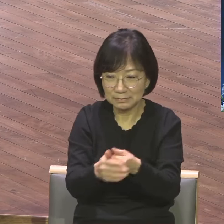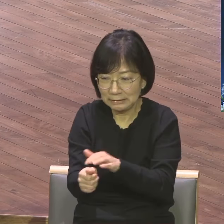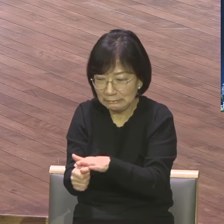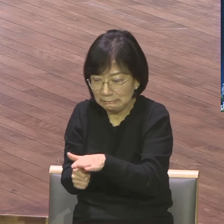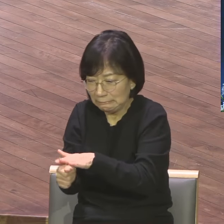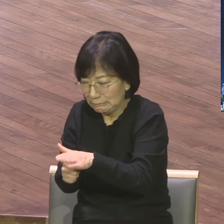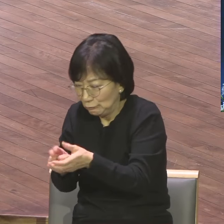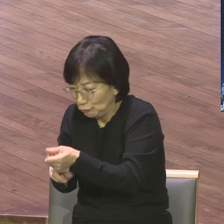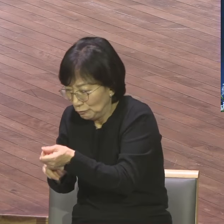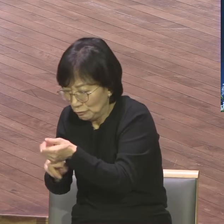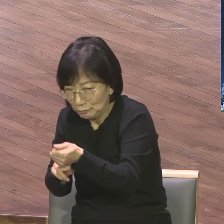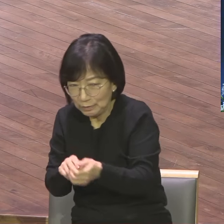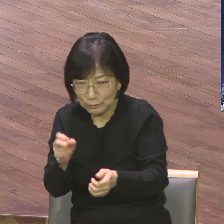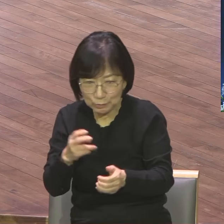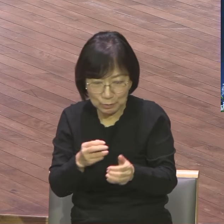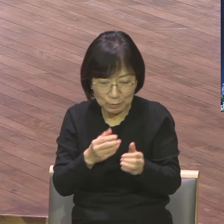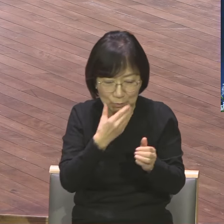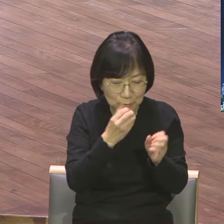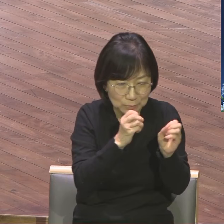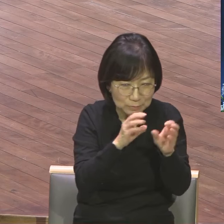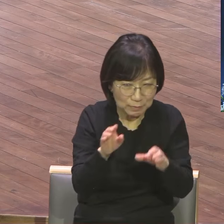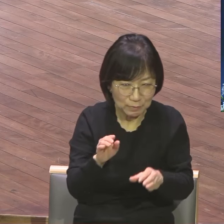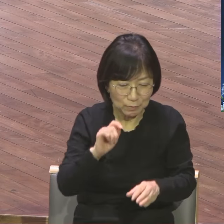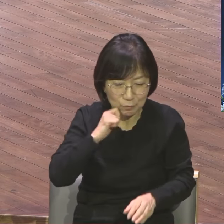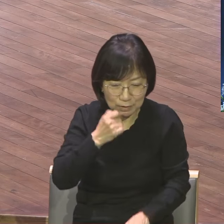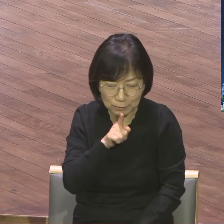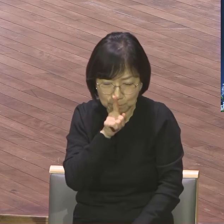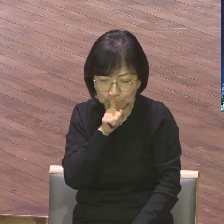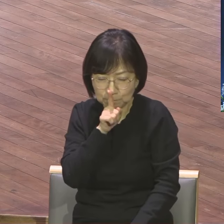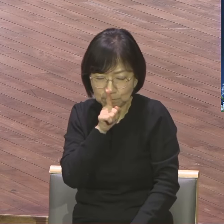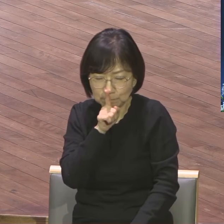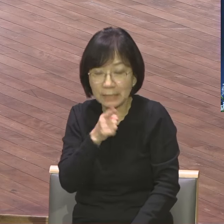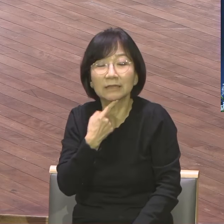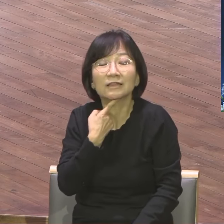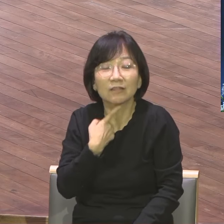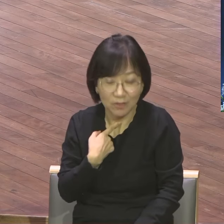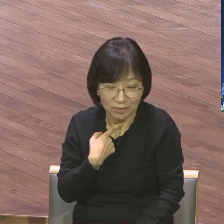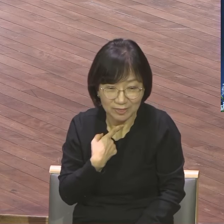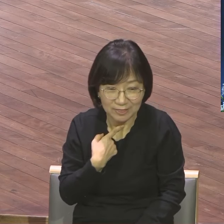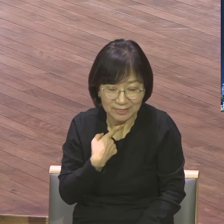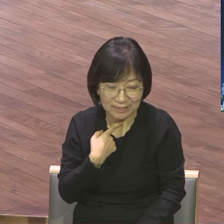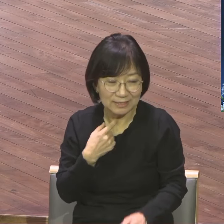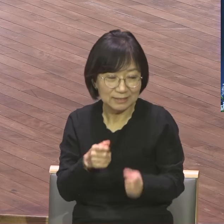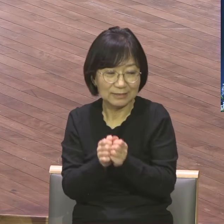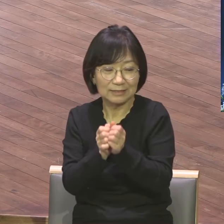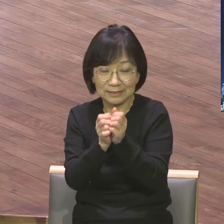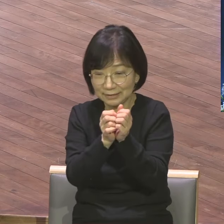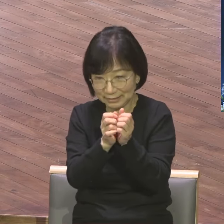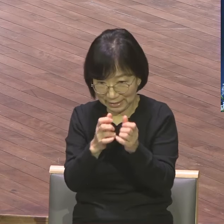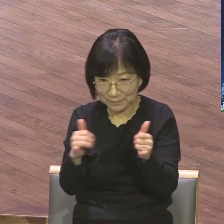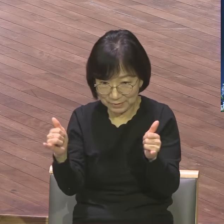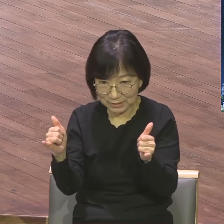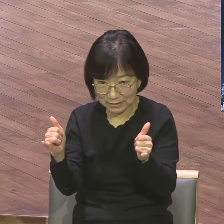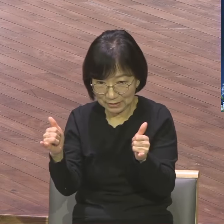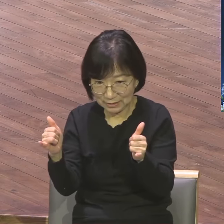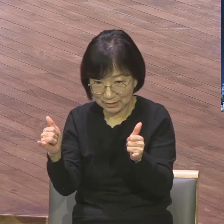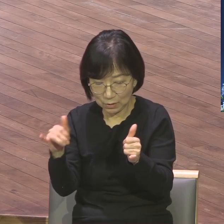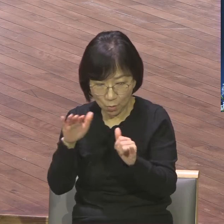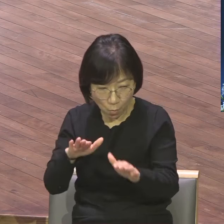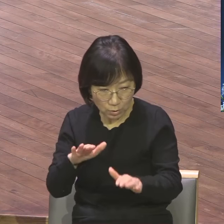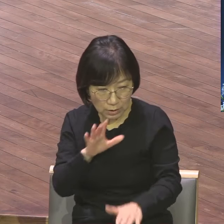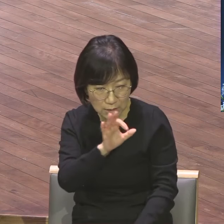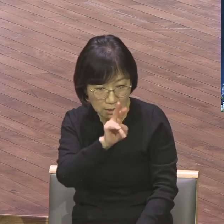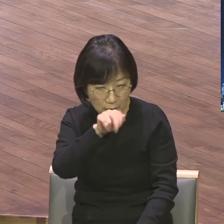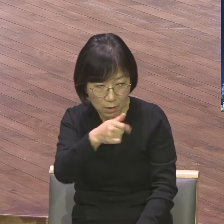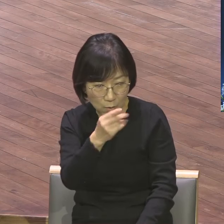입에서 복음을 증거하지 못하고 침묵했던 수많은 성도들이 사도 중에 첫 번째